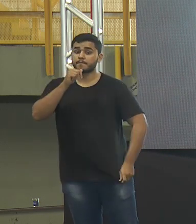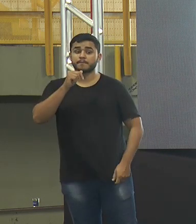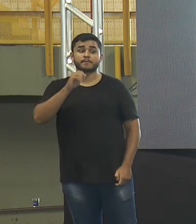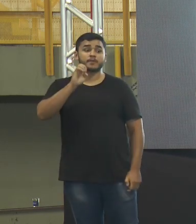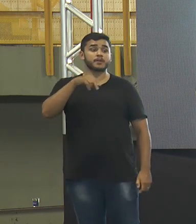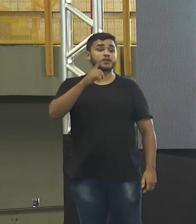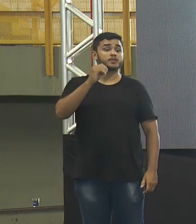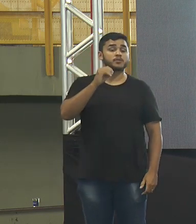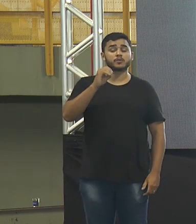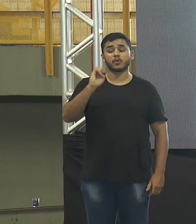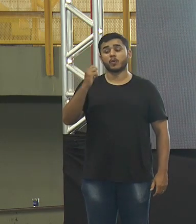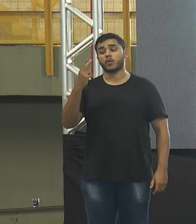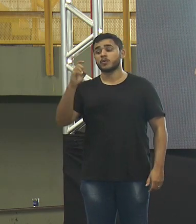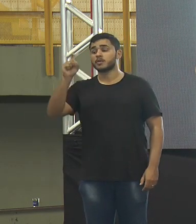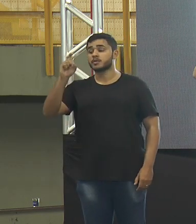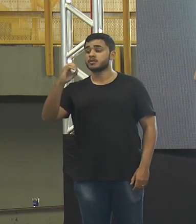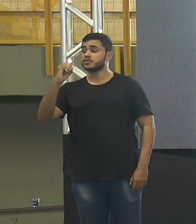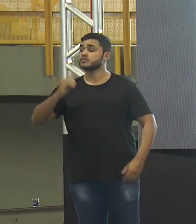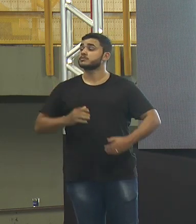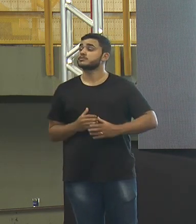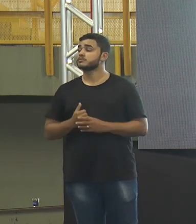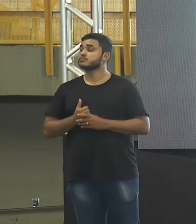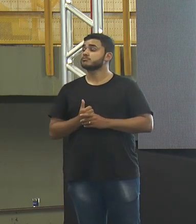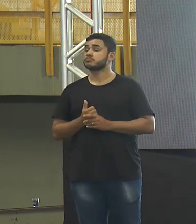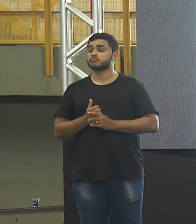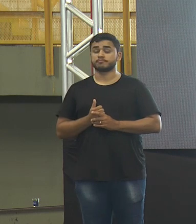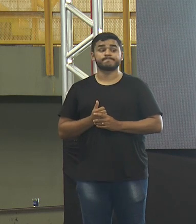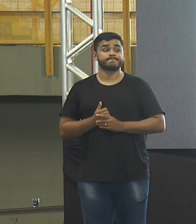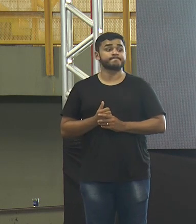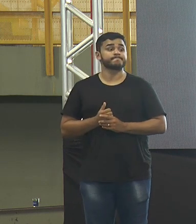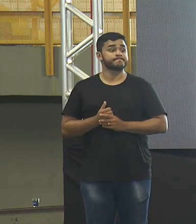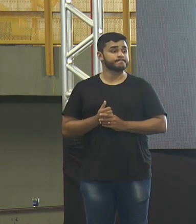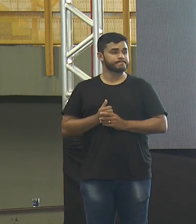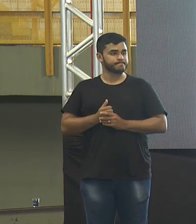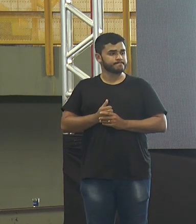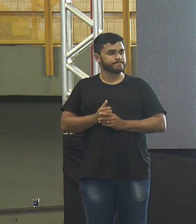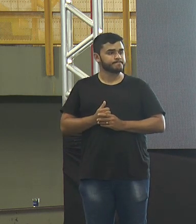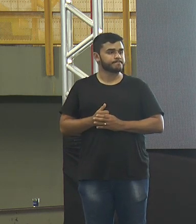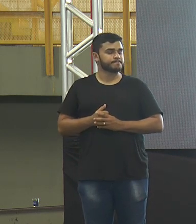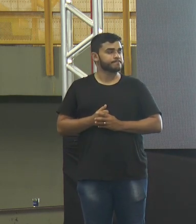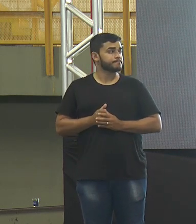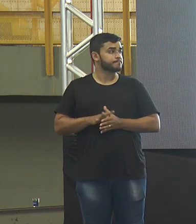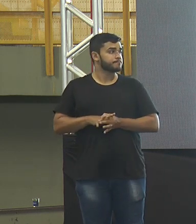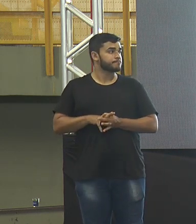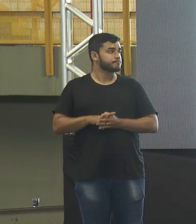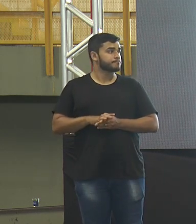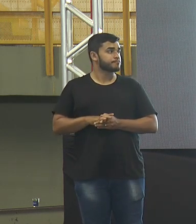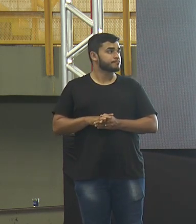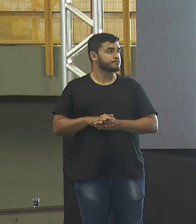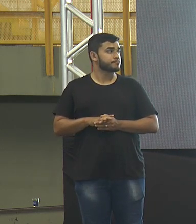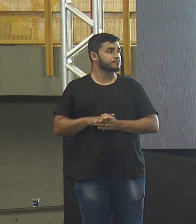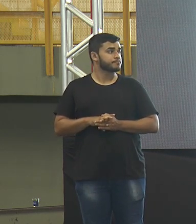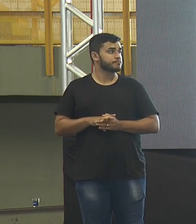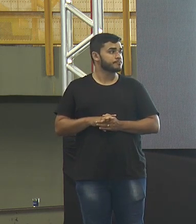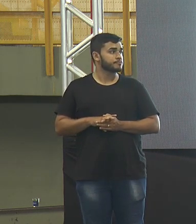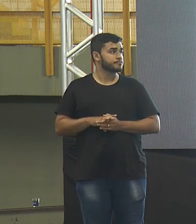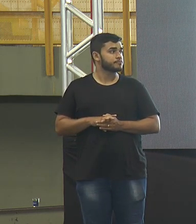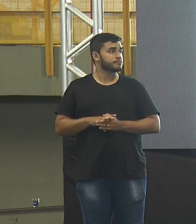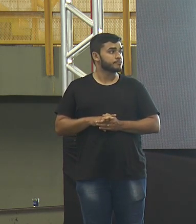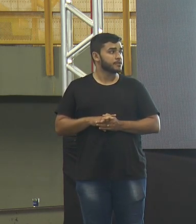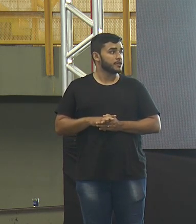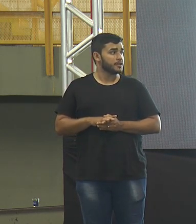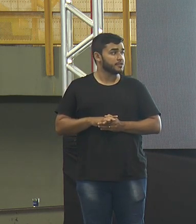exo? Pode falar comigo, vai, fala comigo que eu escuto. Sólido para o líquido, endo ou exo?